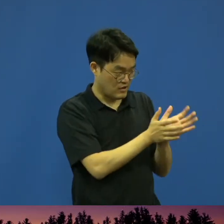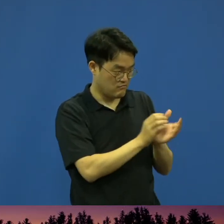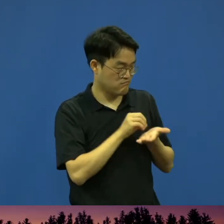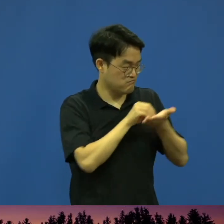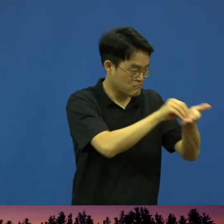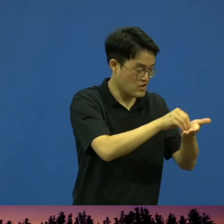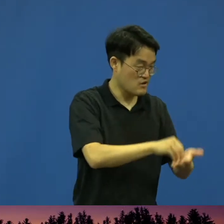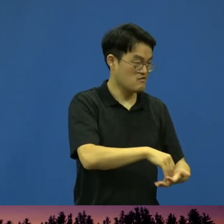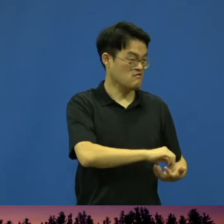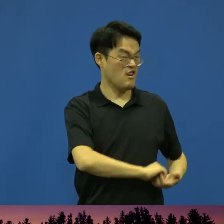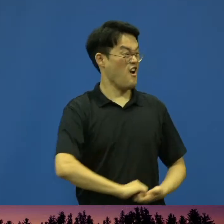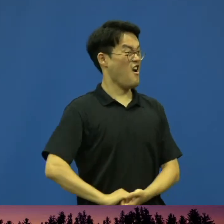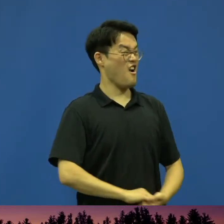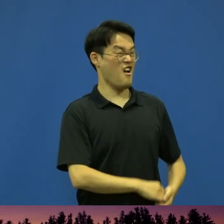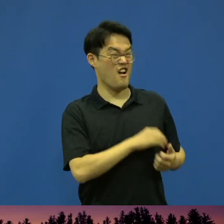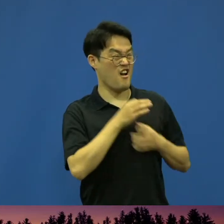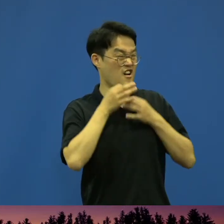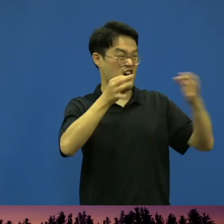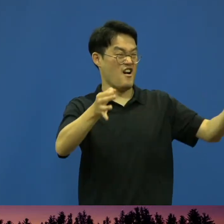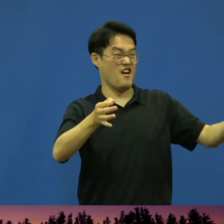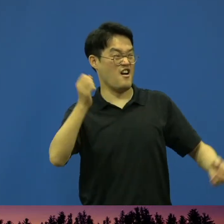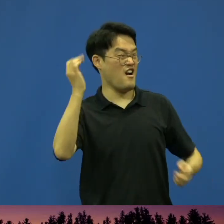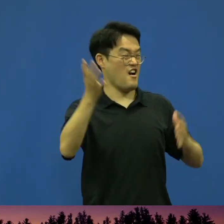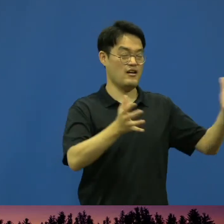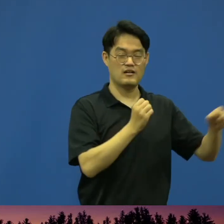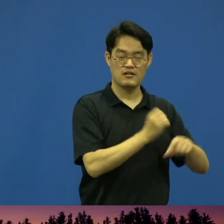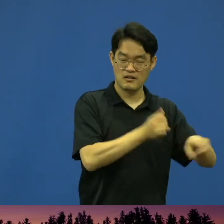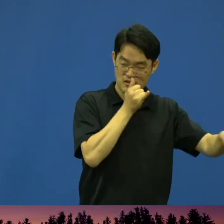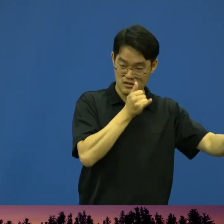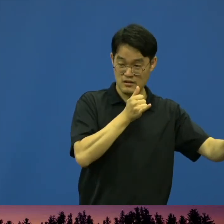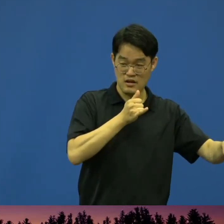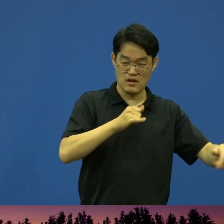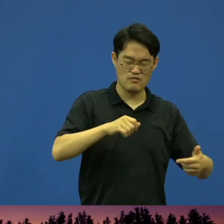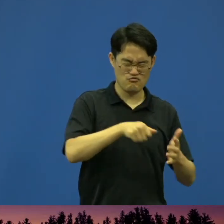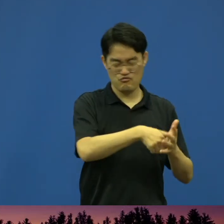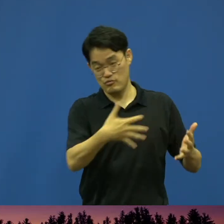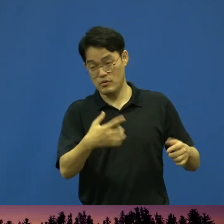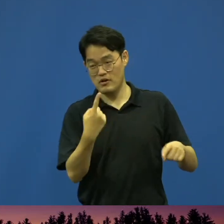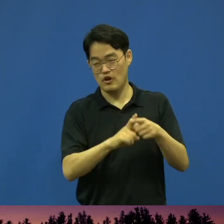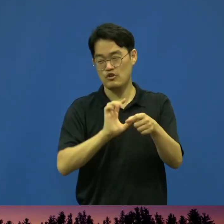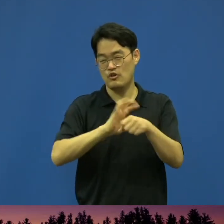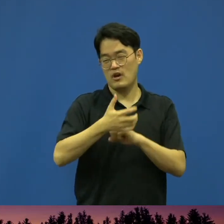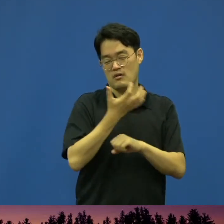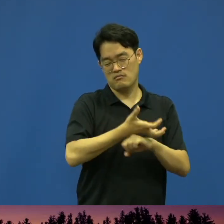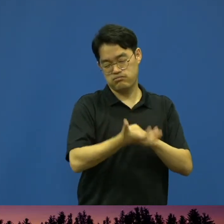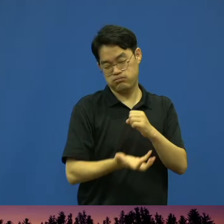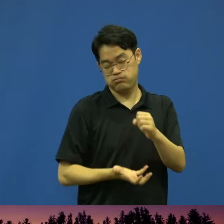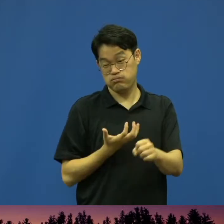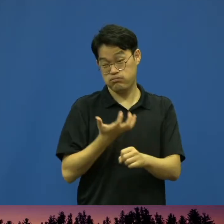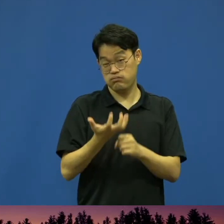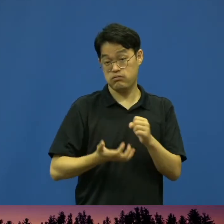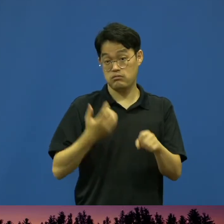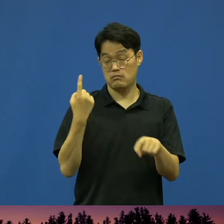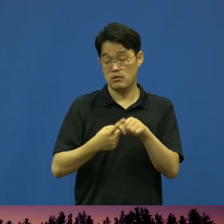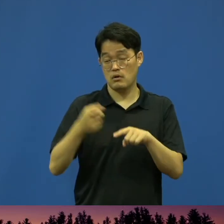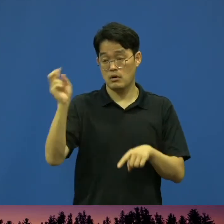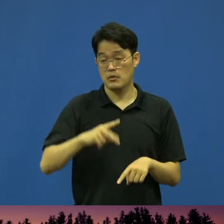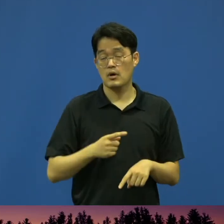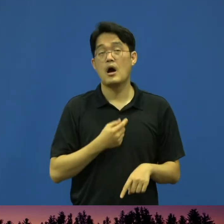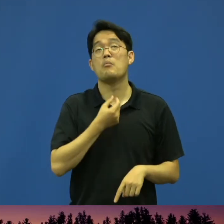그런데 어느 날 그가 명성을 떨치며 전 세계를 돌아다니고 있는데 갑자기 목이 이상한